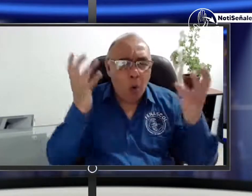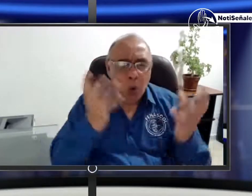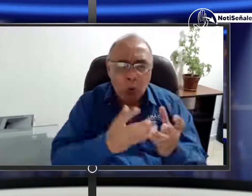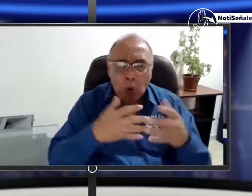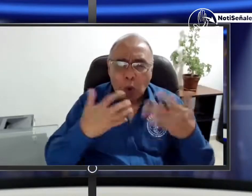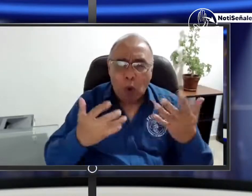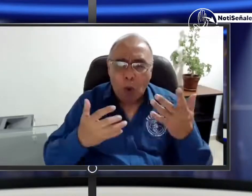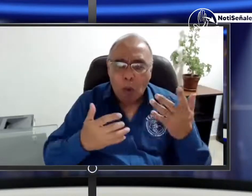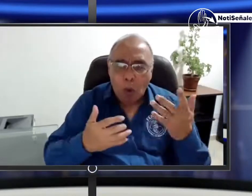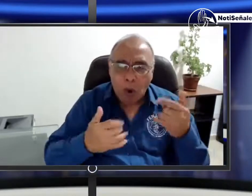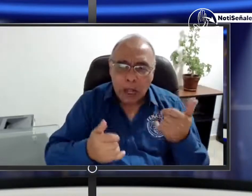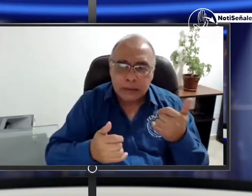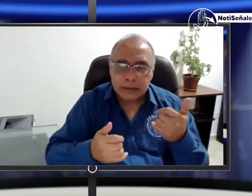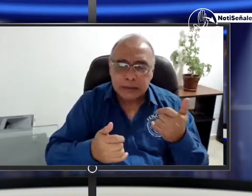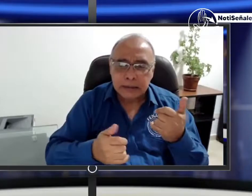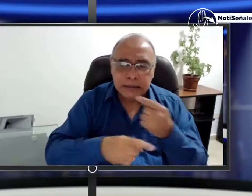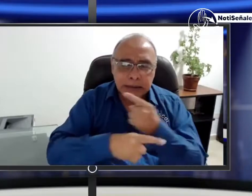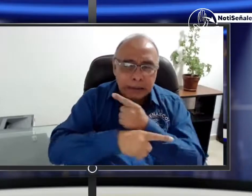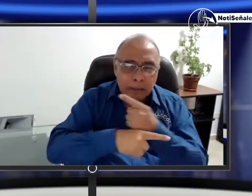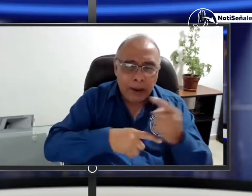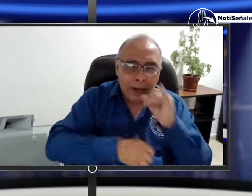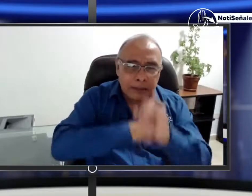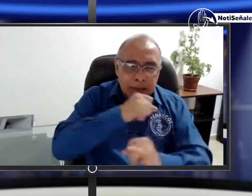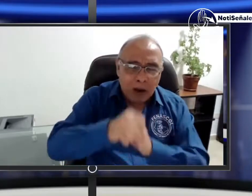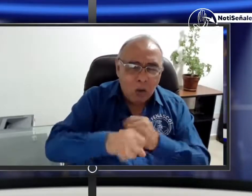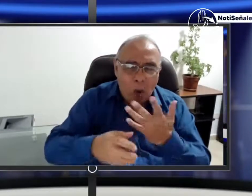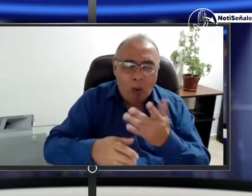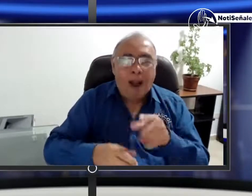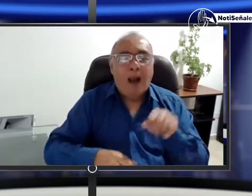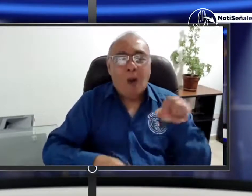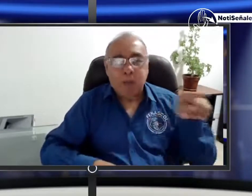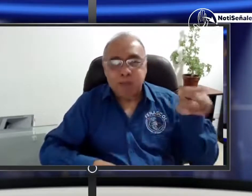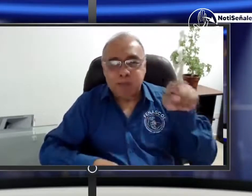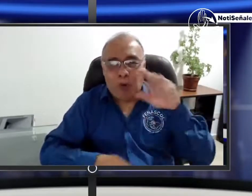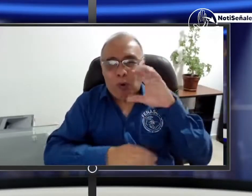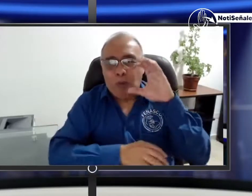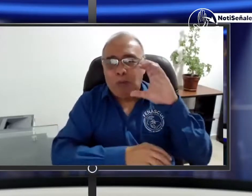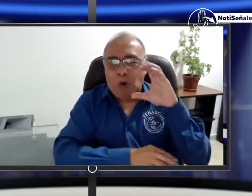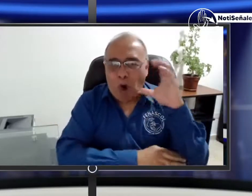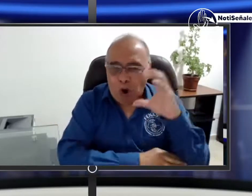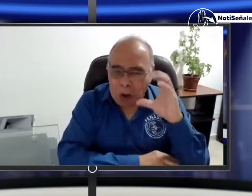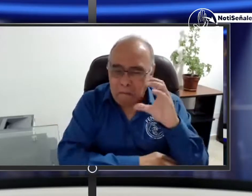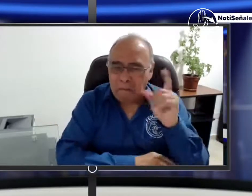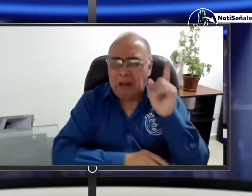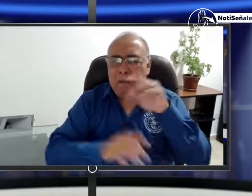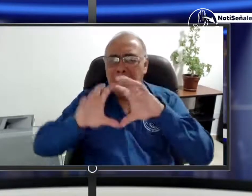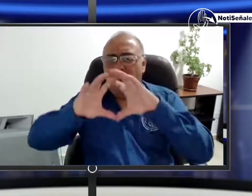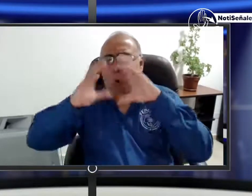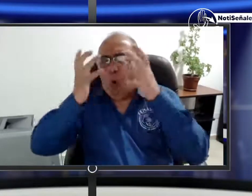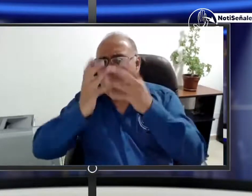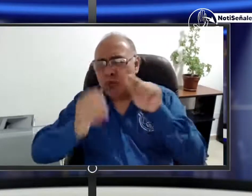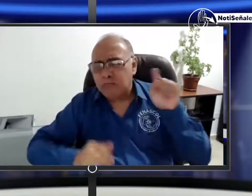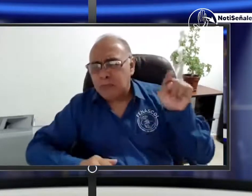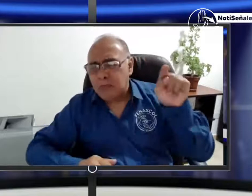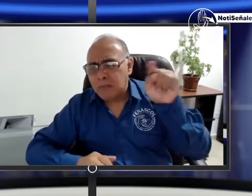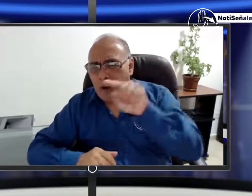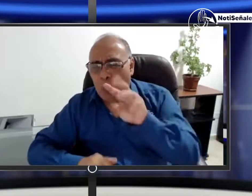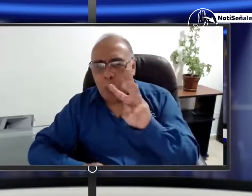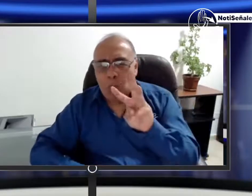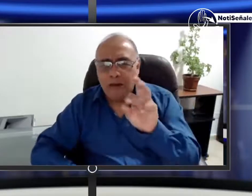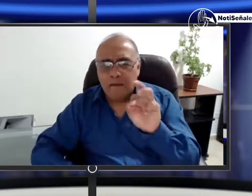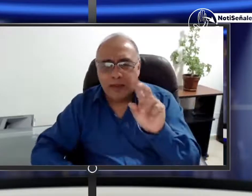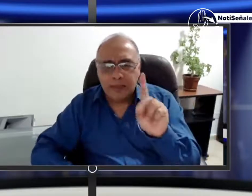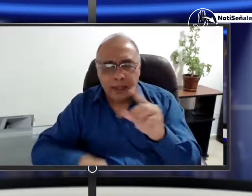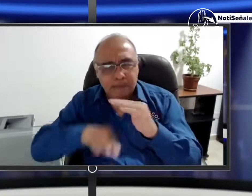semana de septiembre el a nivel mundial se celebra esta semana de las personas sordas estamos